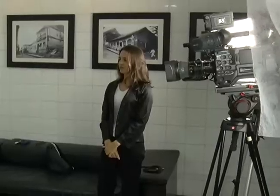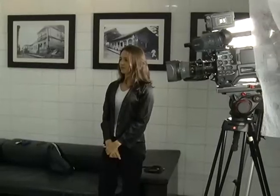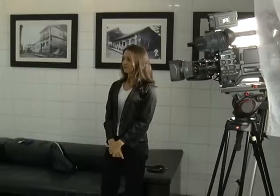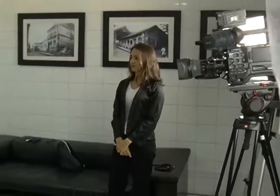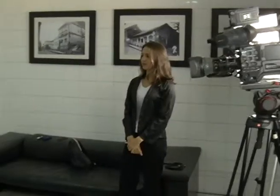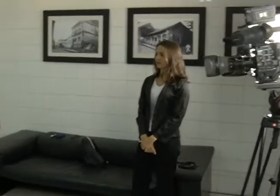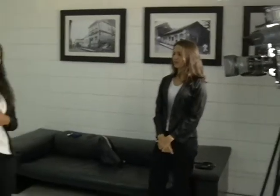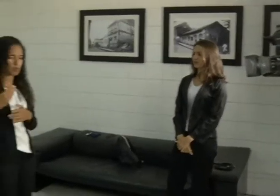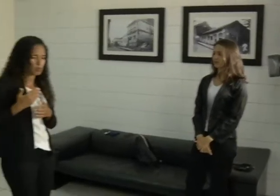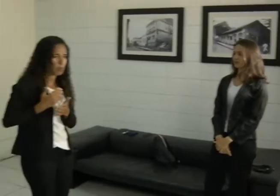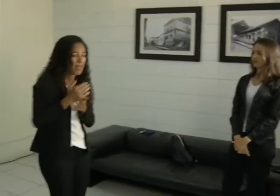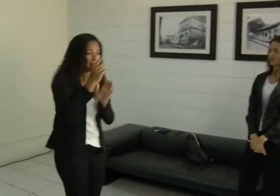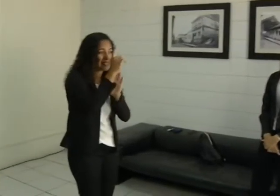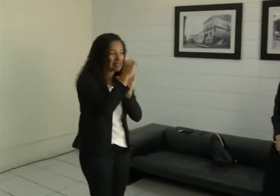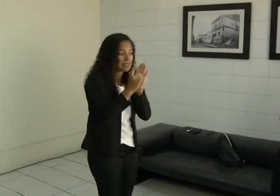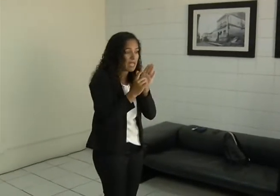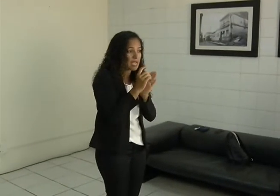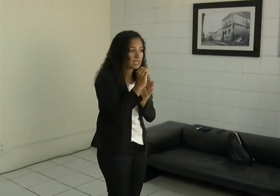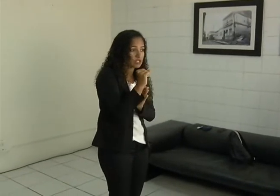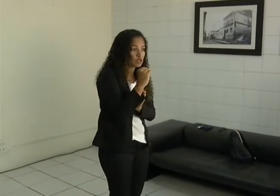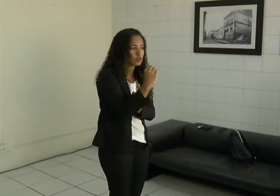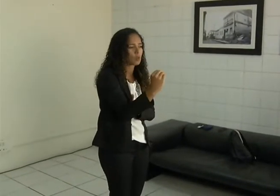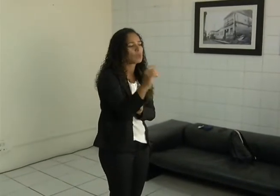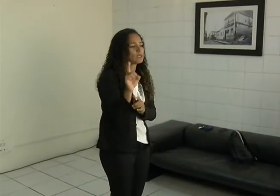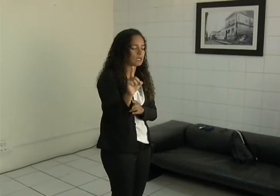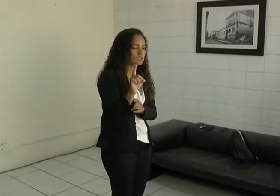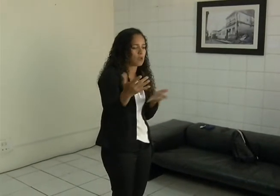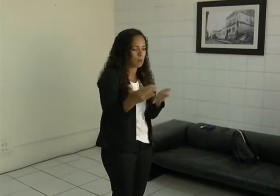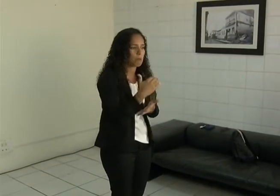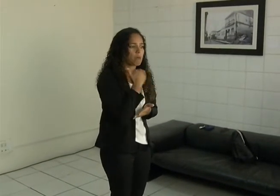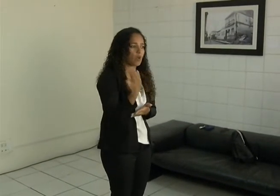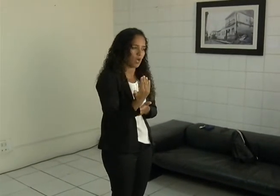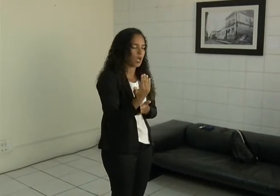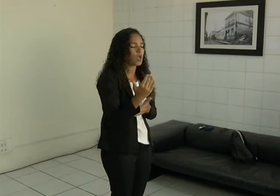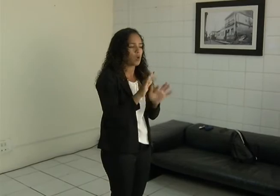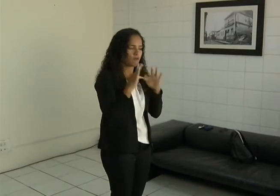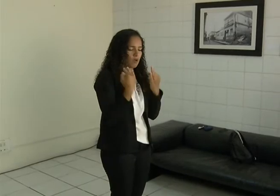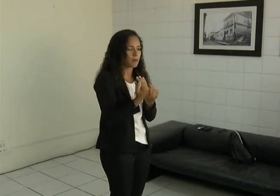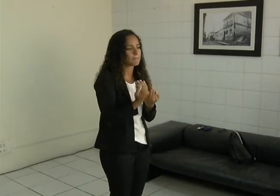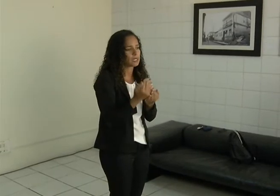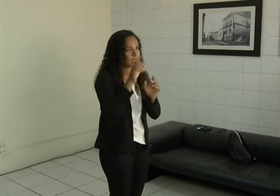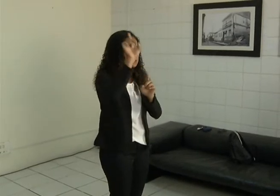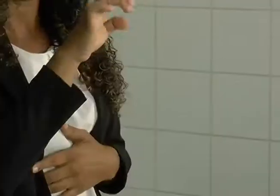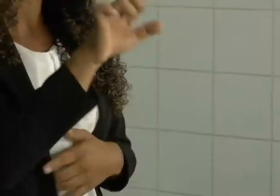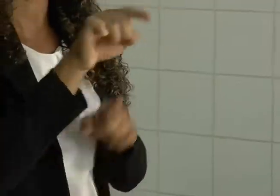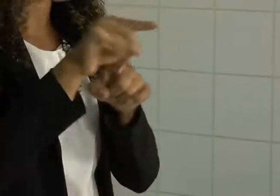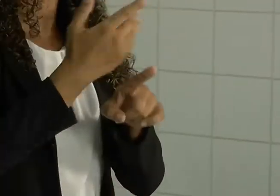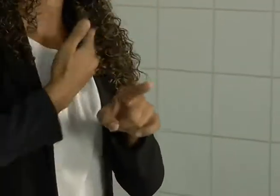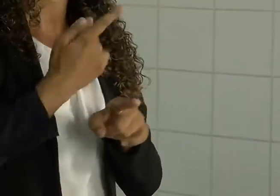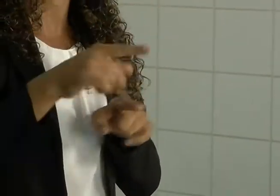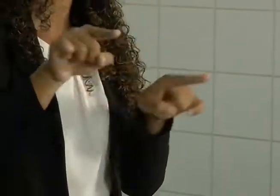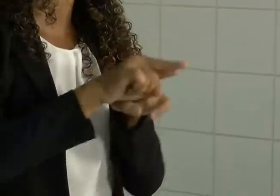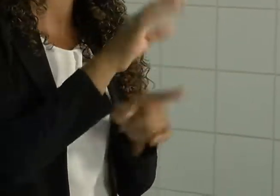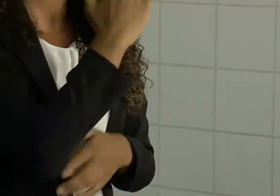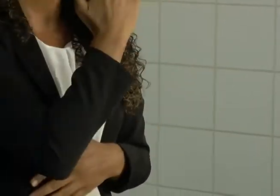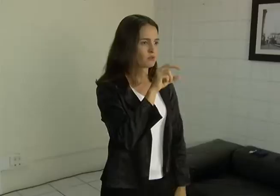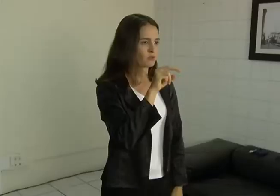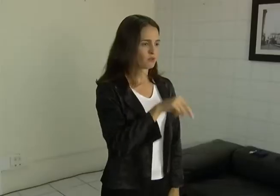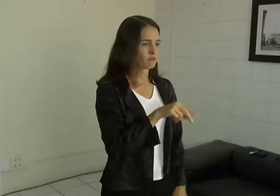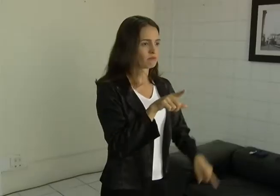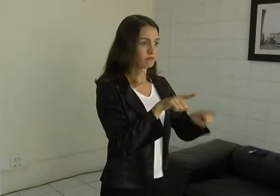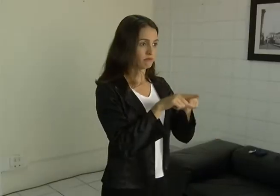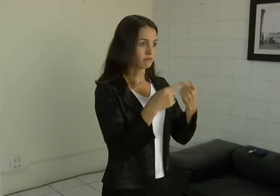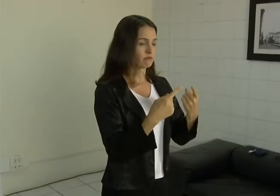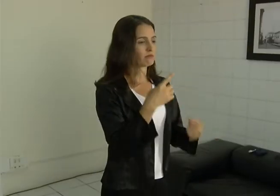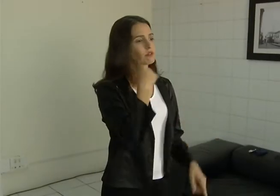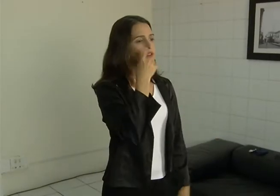Elas explicaram sobre o desafio no trabalho em relação aos termos e jargões legislativos e destacaram que a